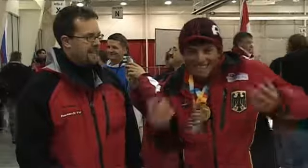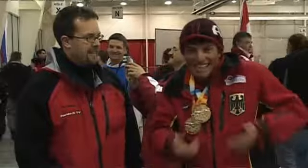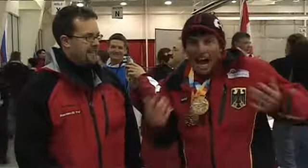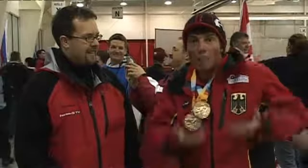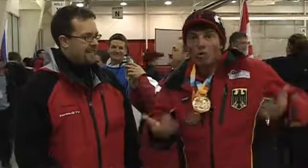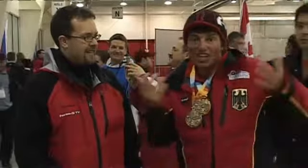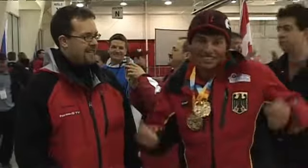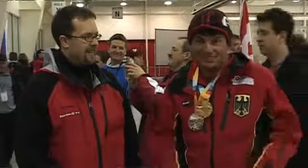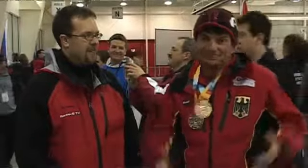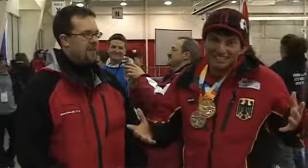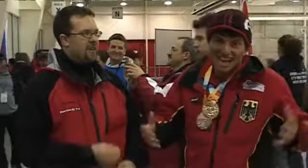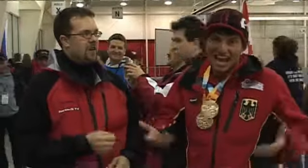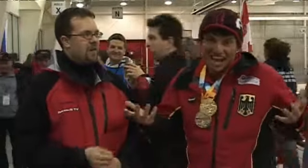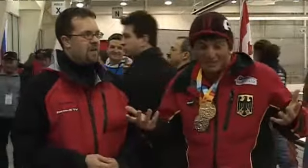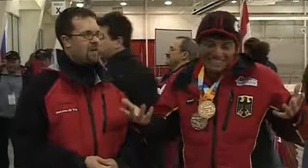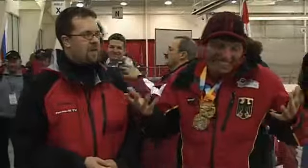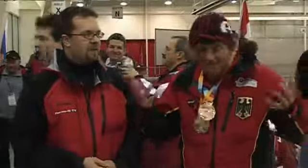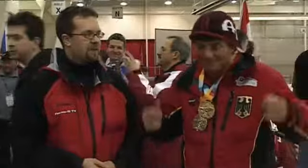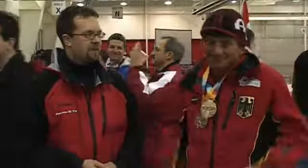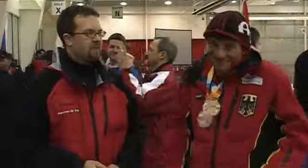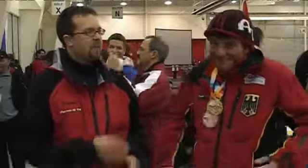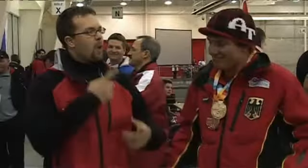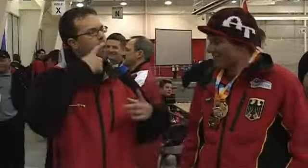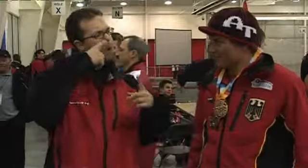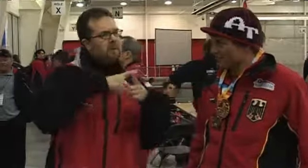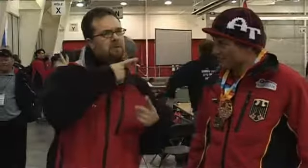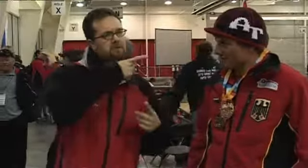es waren ziemlich viele Emotionen und jetzt, ja.